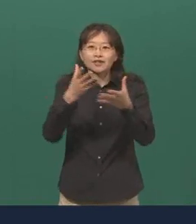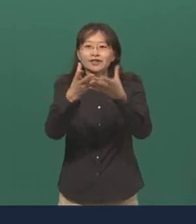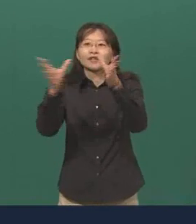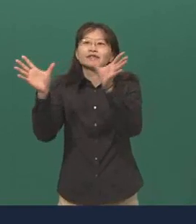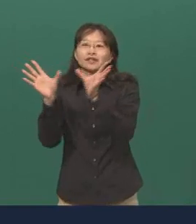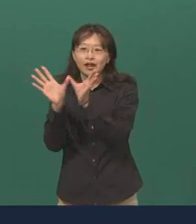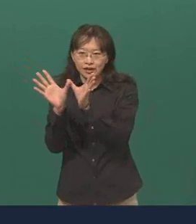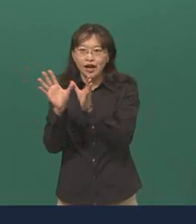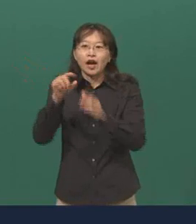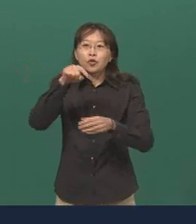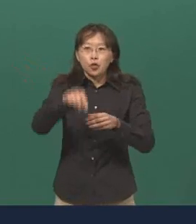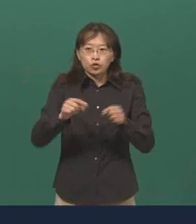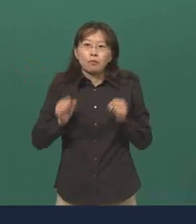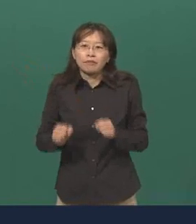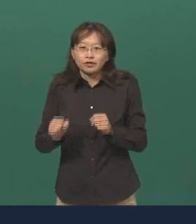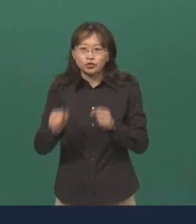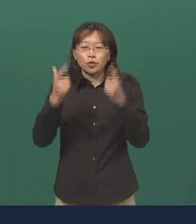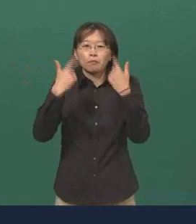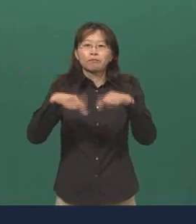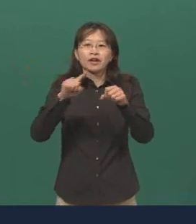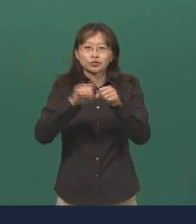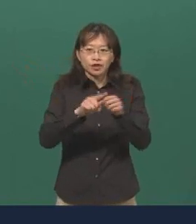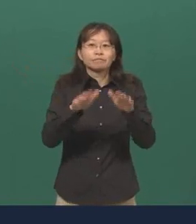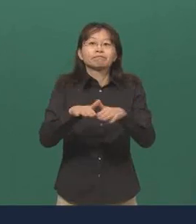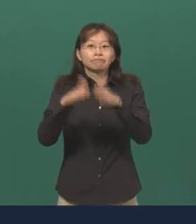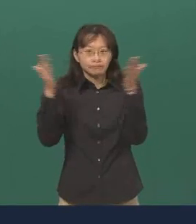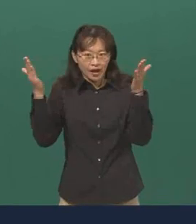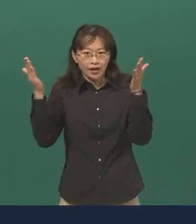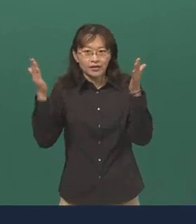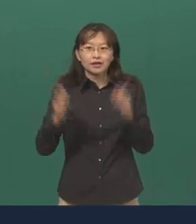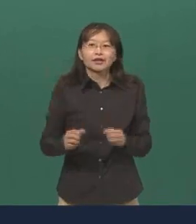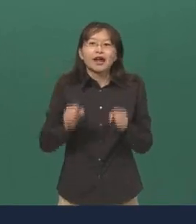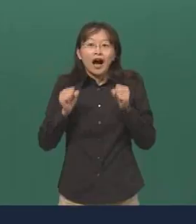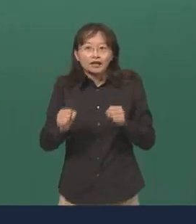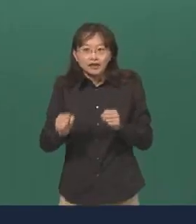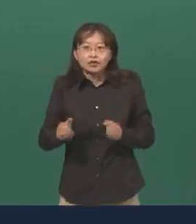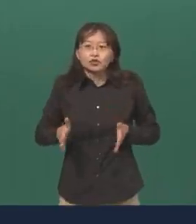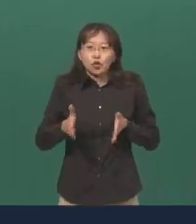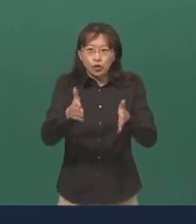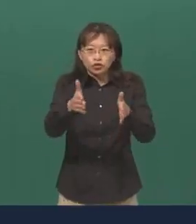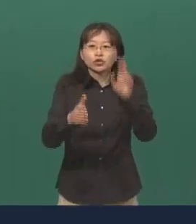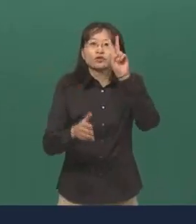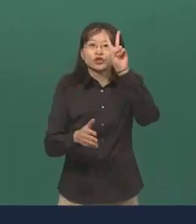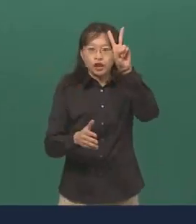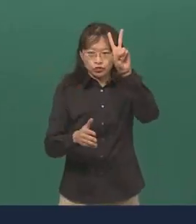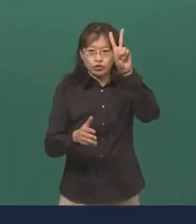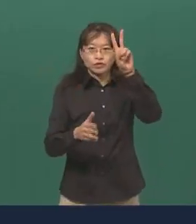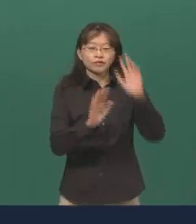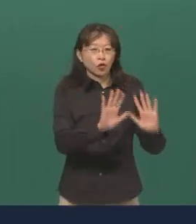このレイクサイドマラソンは滋賀県などが毎年開いているものです。